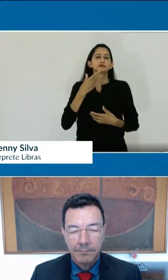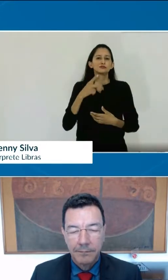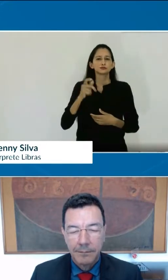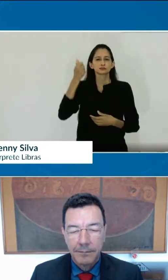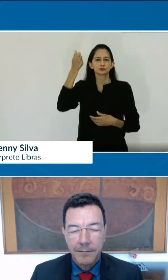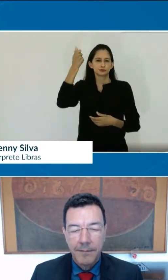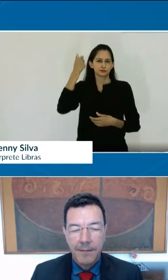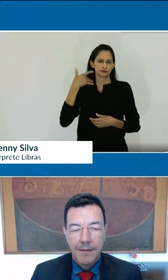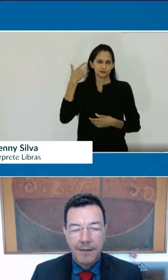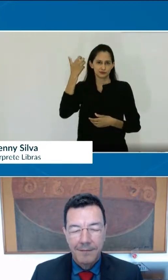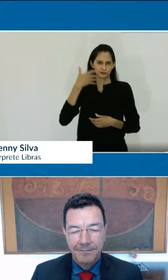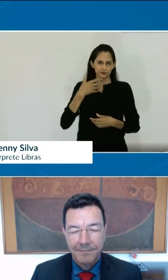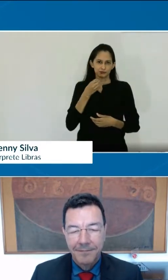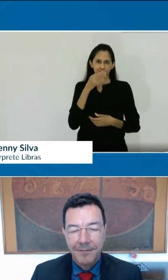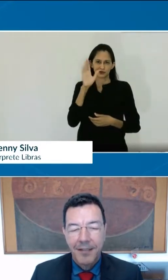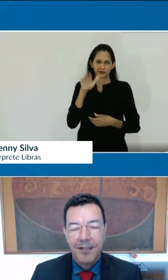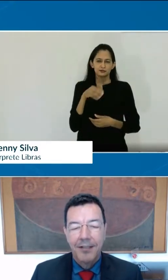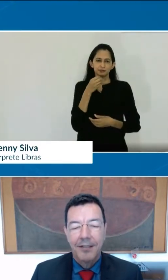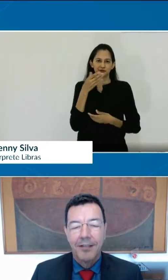boa tarde, seja bem-vindo.